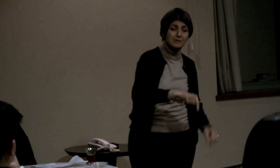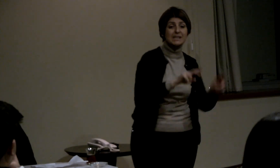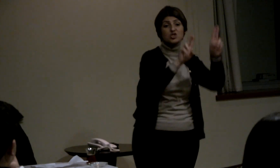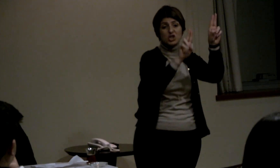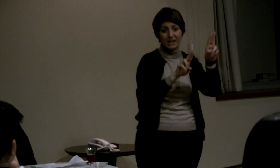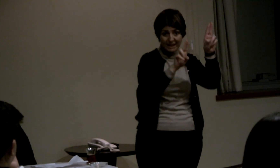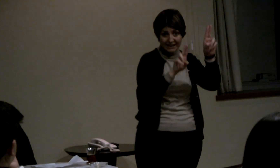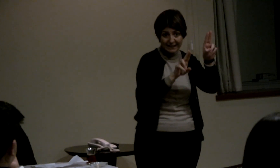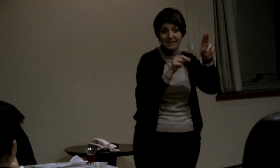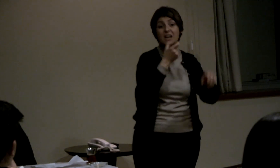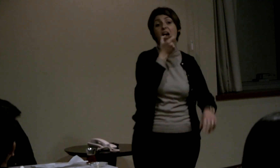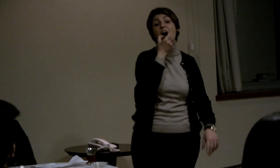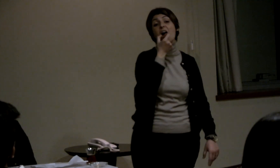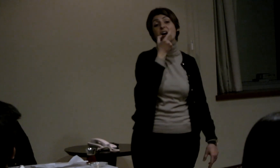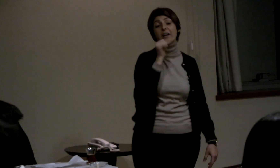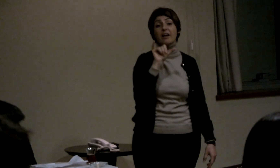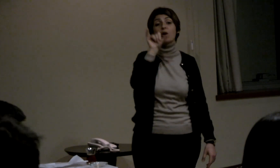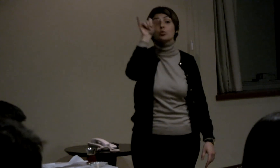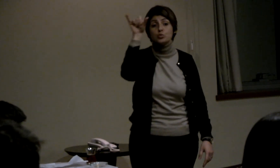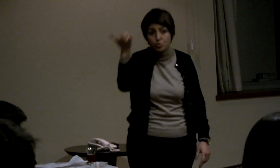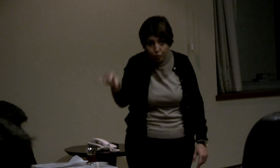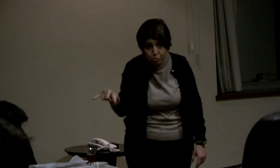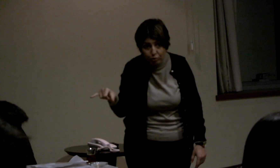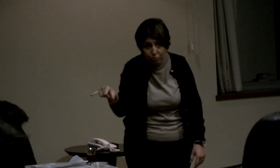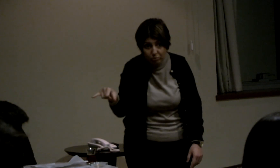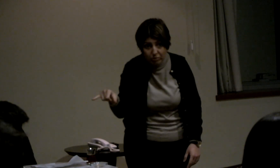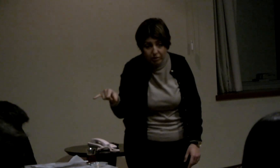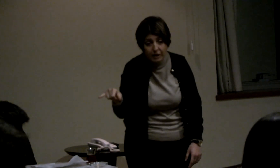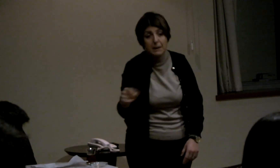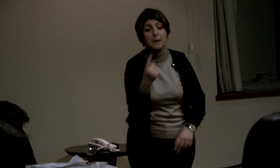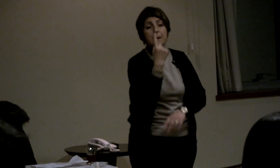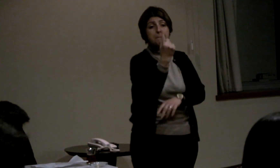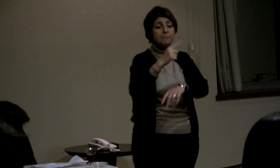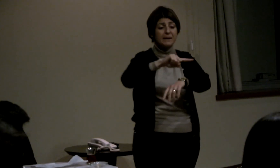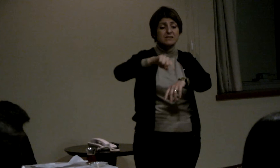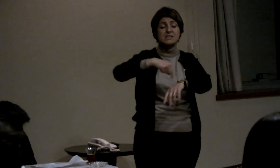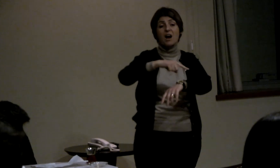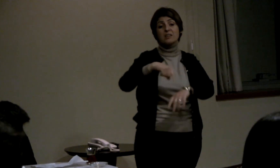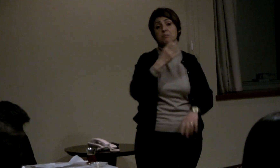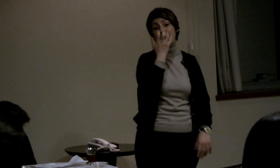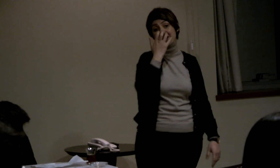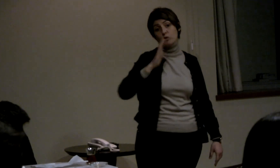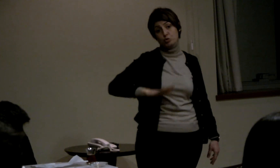mesela Çanakkale'den Ankara'ya uçuyorsun. Bir saat bekliyorsun.